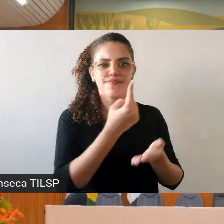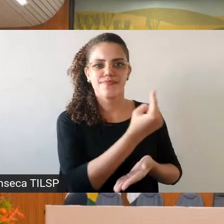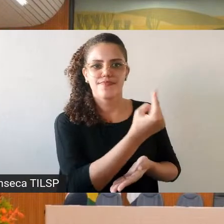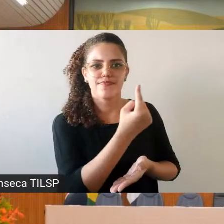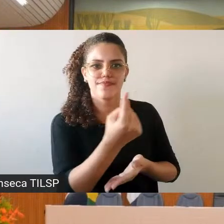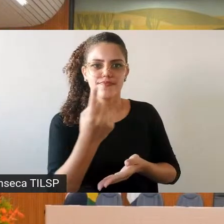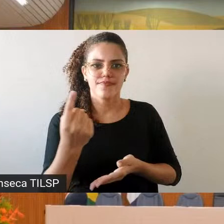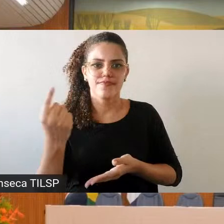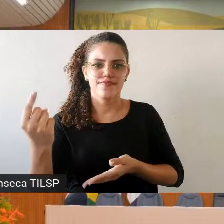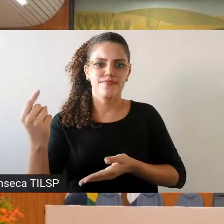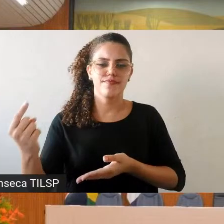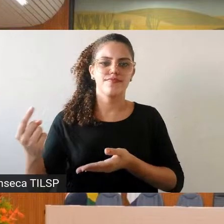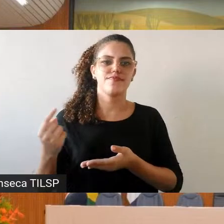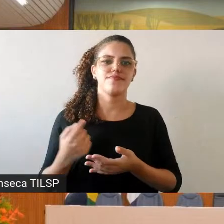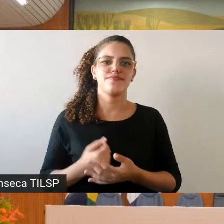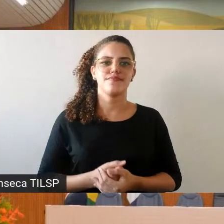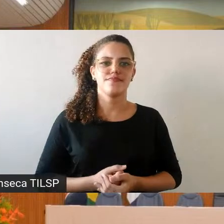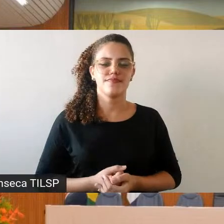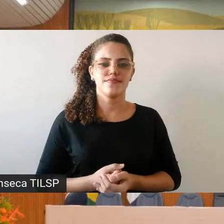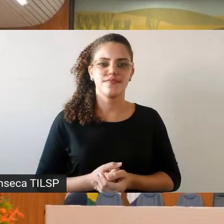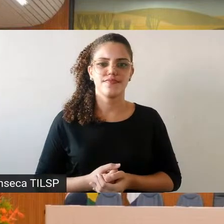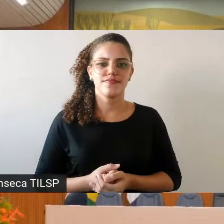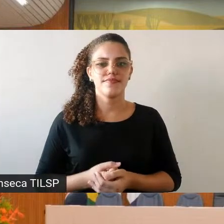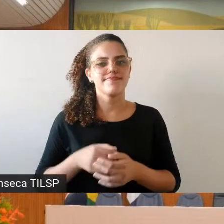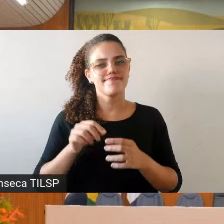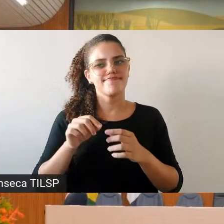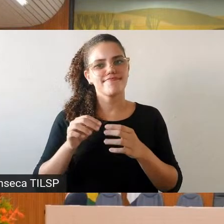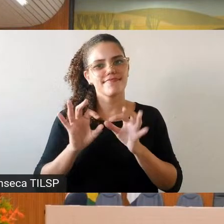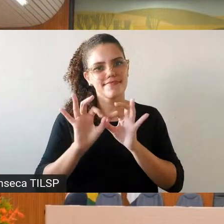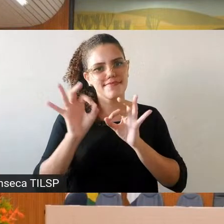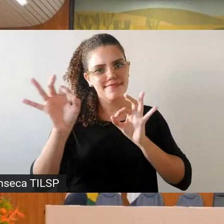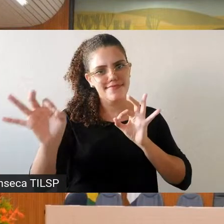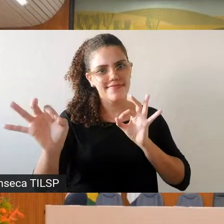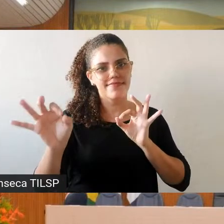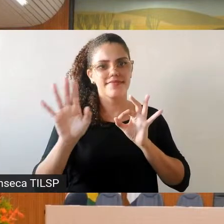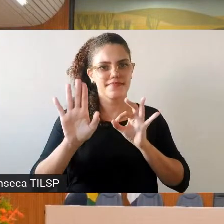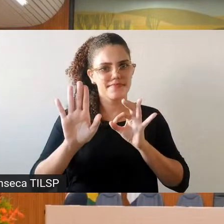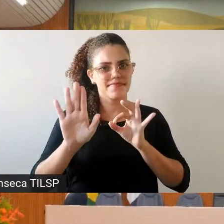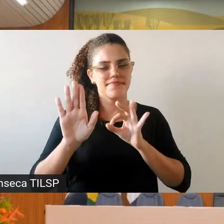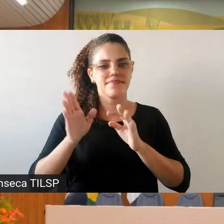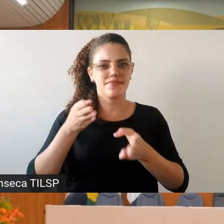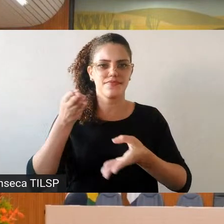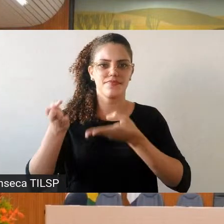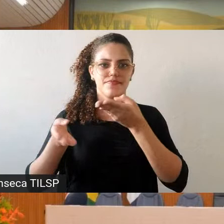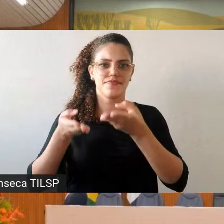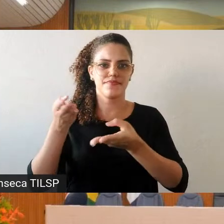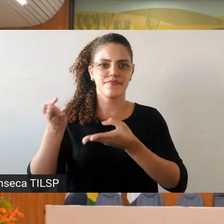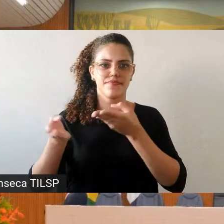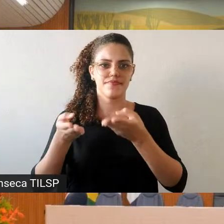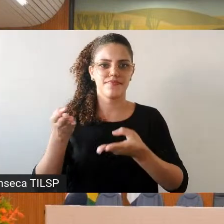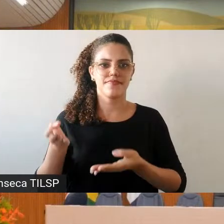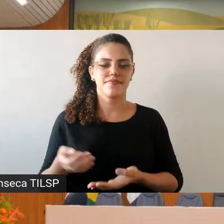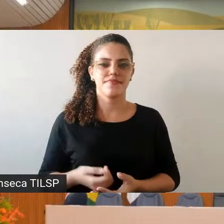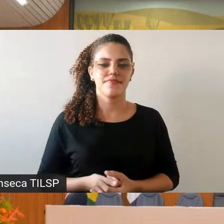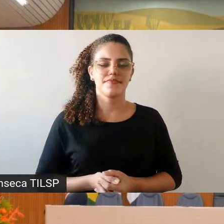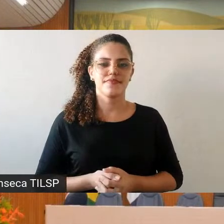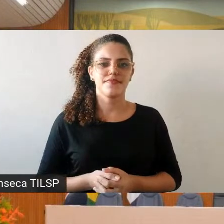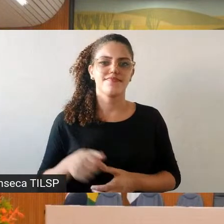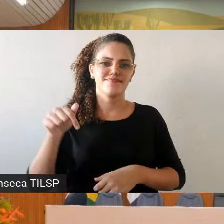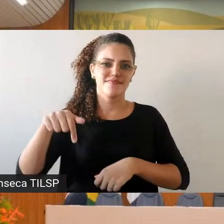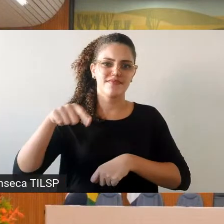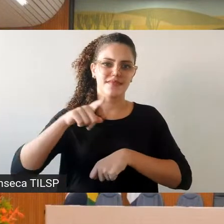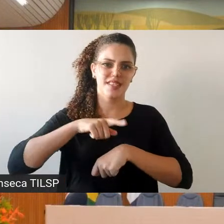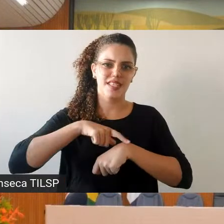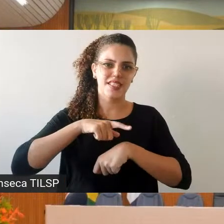uma, mesmo que distante, tá certo? Esse momento é um momento, como já foi trazido